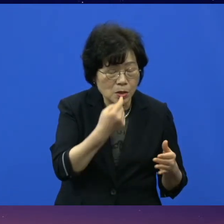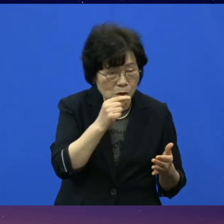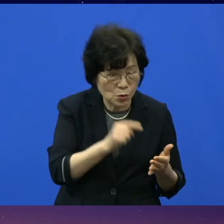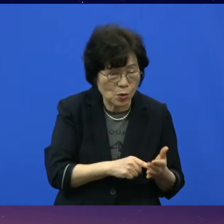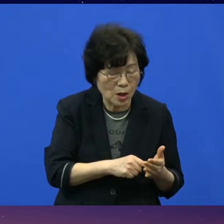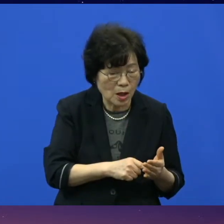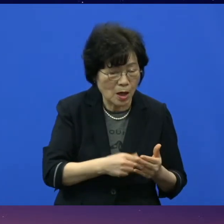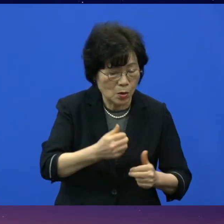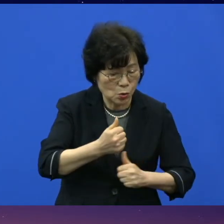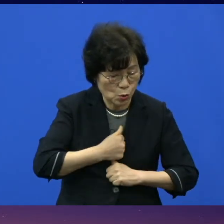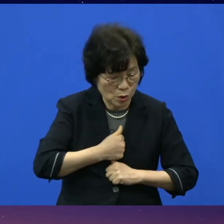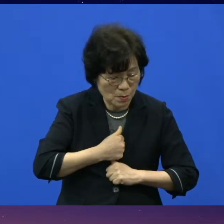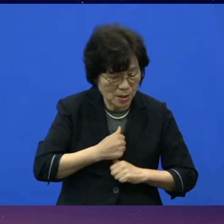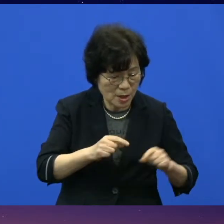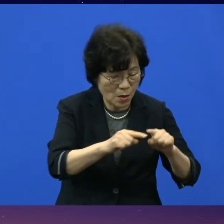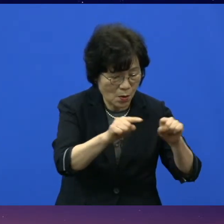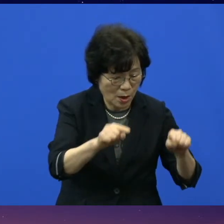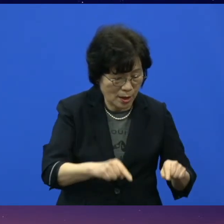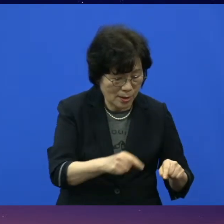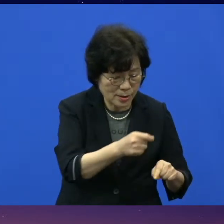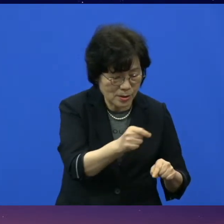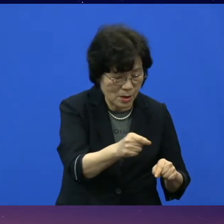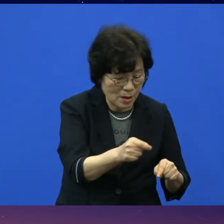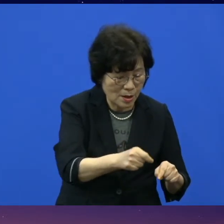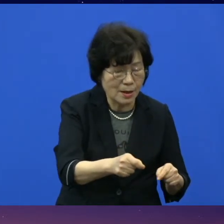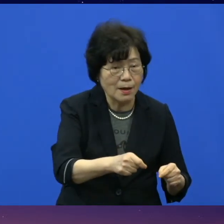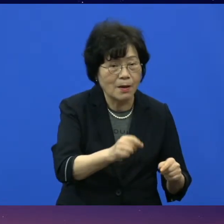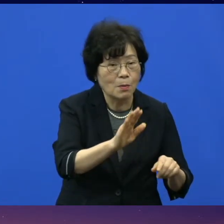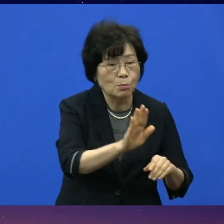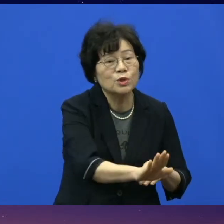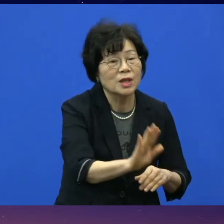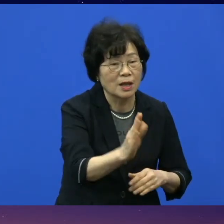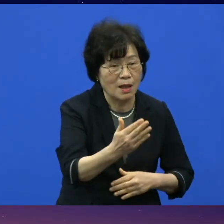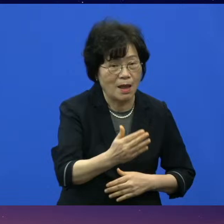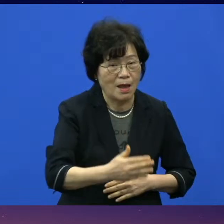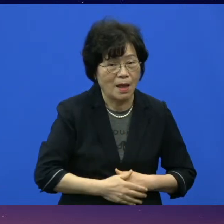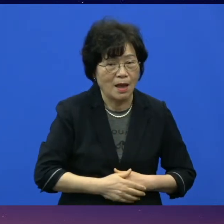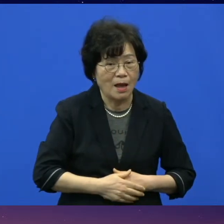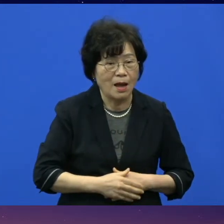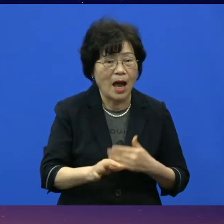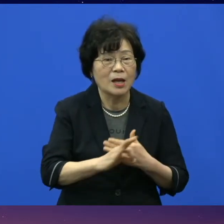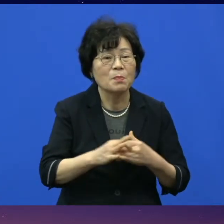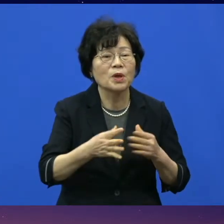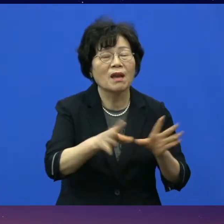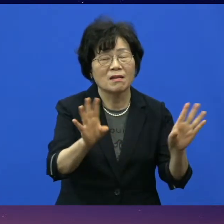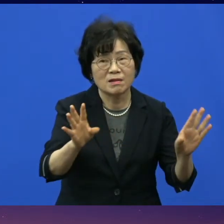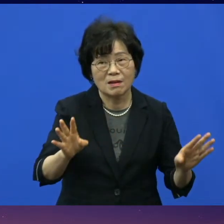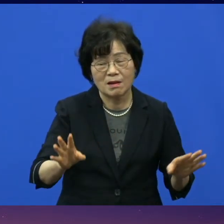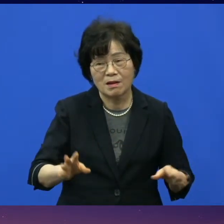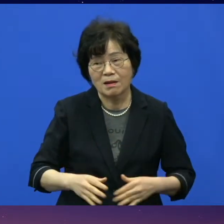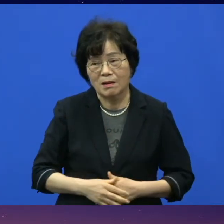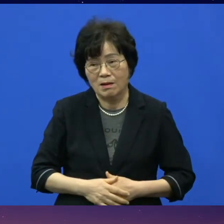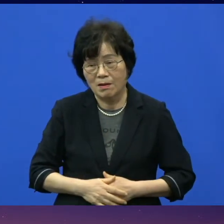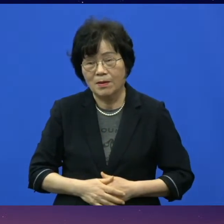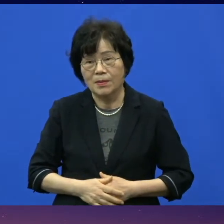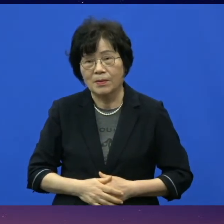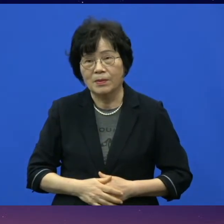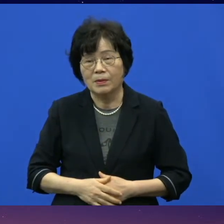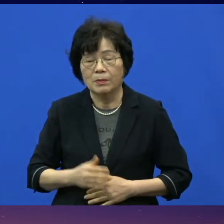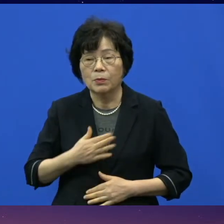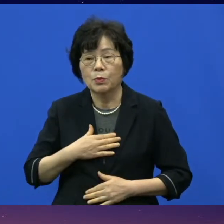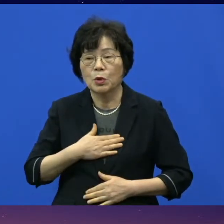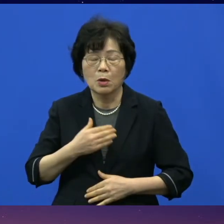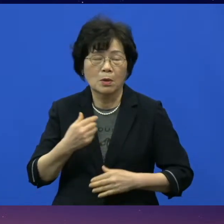깨어지는 게 들어 있다. 함부로 다루지 말아 주십시오. 이런 거 있어요. 우리도 사실 여기에다 그런 거 하나 붙이고 다녀야